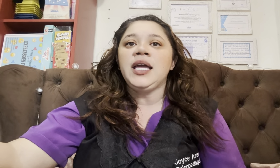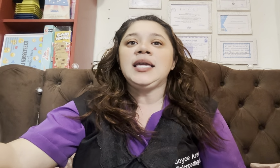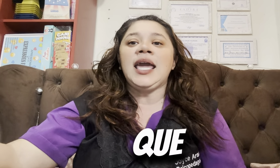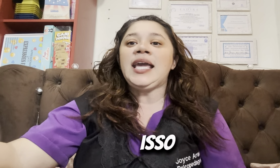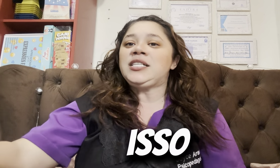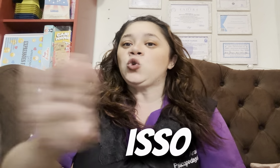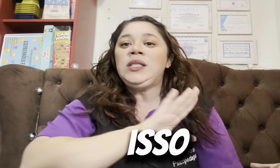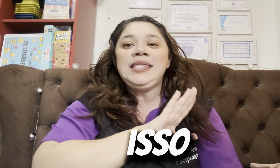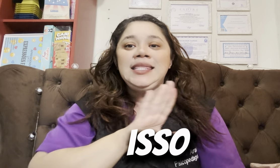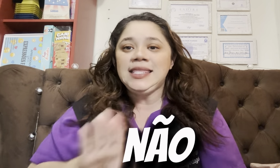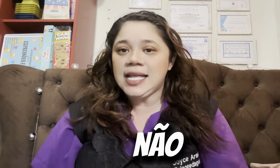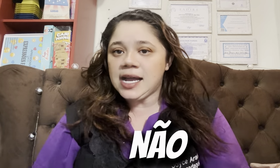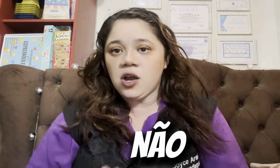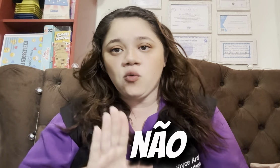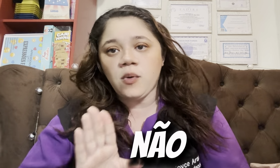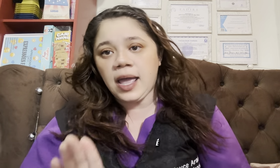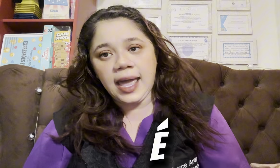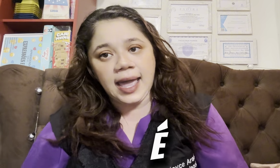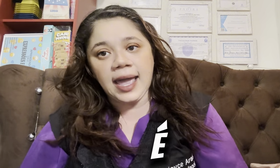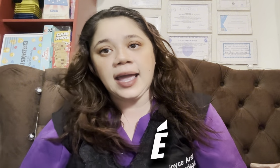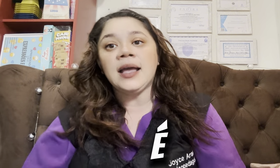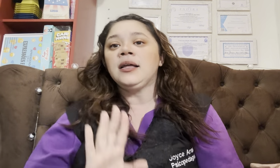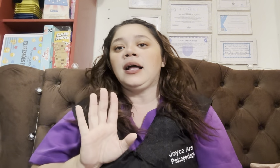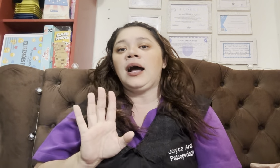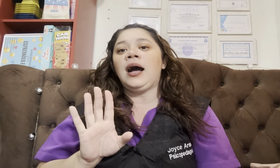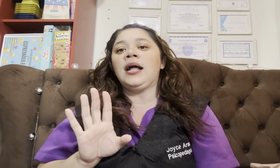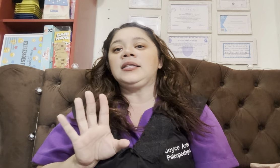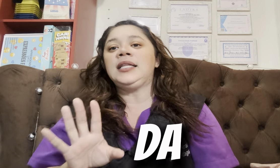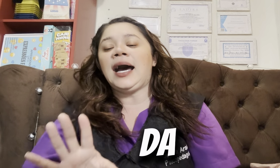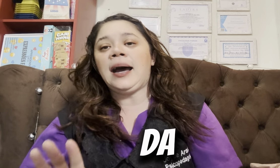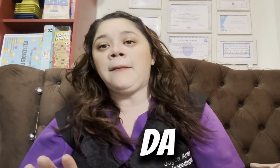que isso não é da